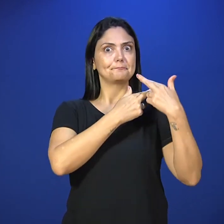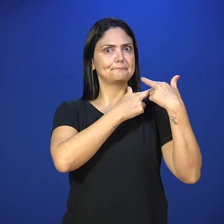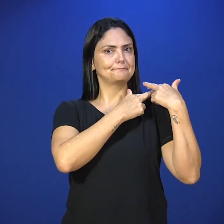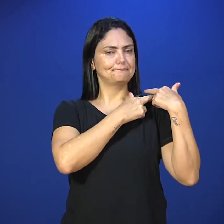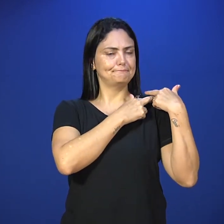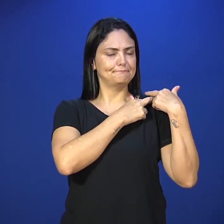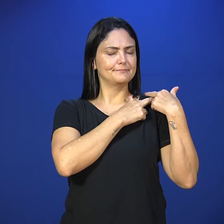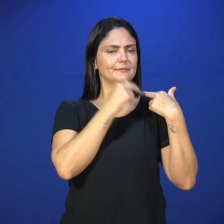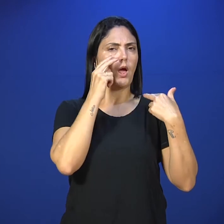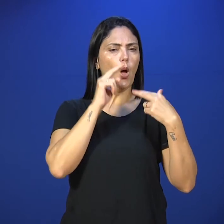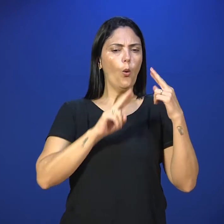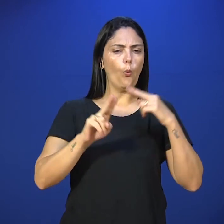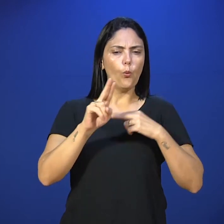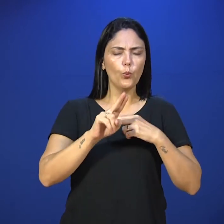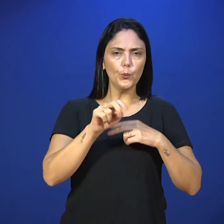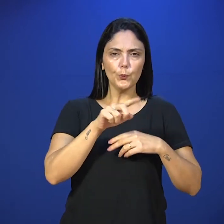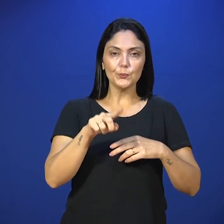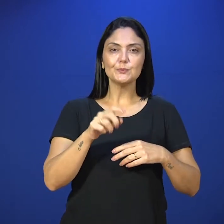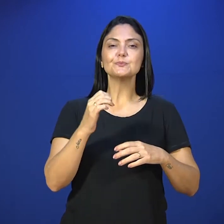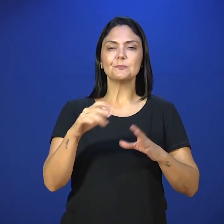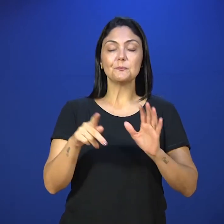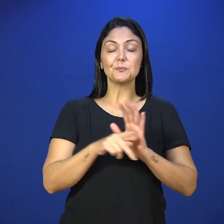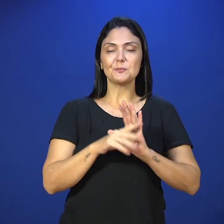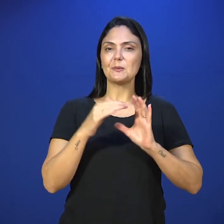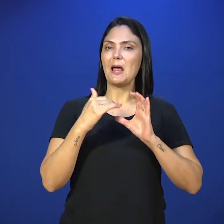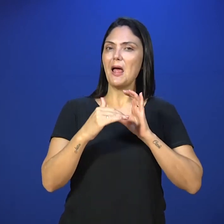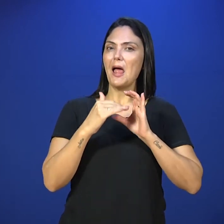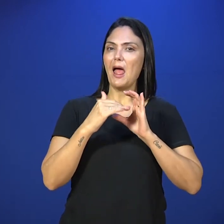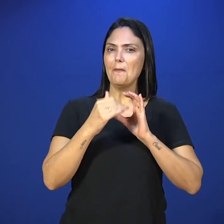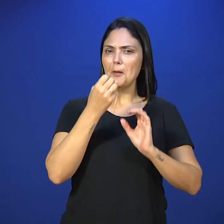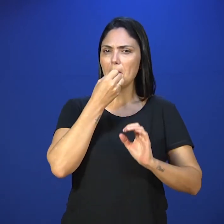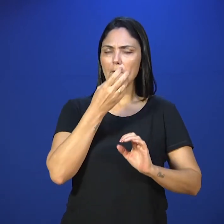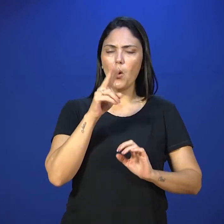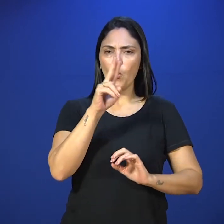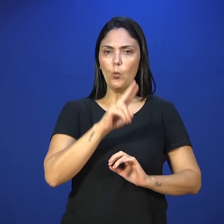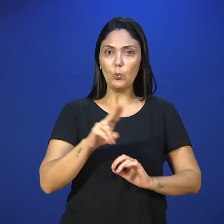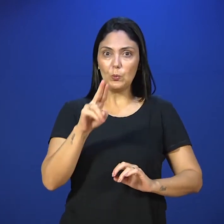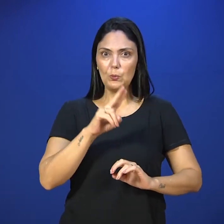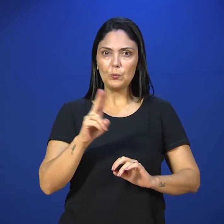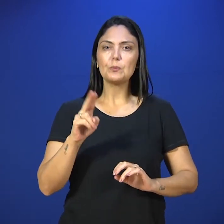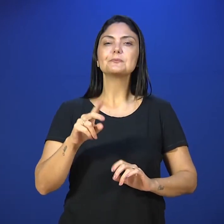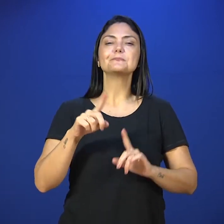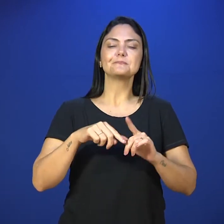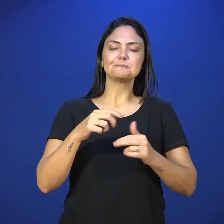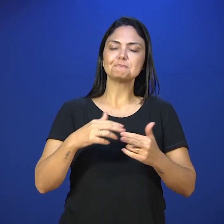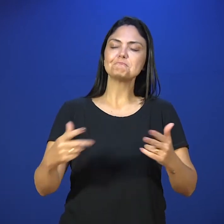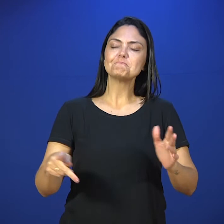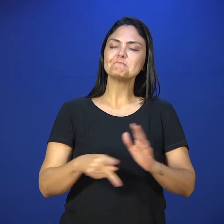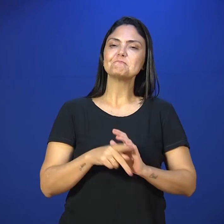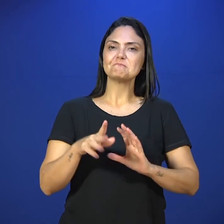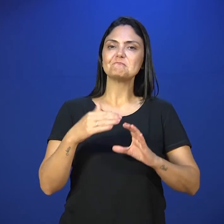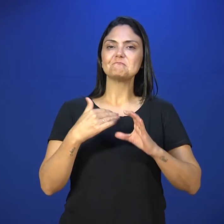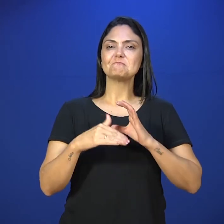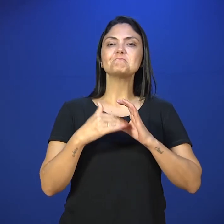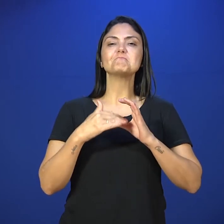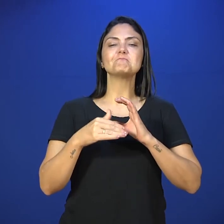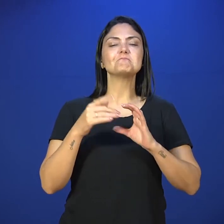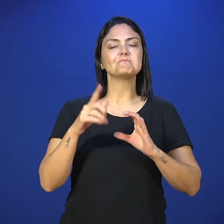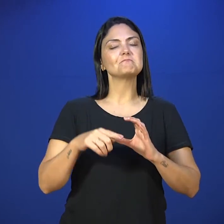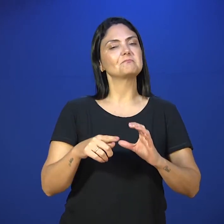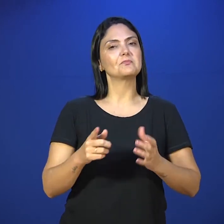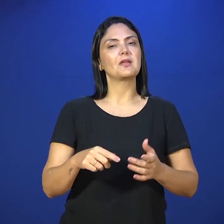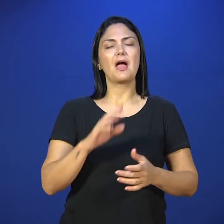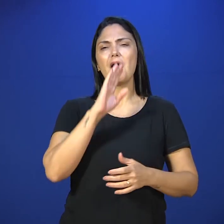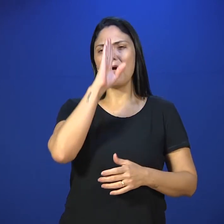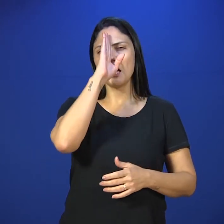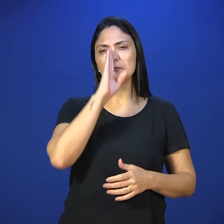exclusivamente responsável pela utilização do mesmo, de modo a manter o bom uso dos recursos disponibilizados, sem trazer qualquer